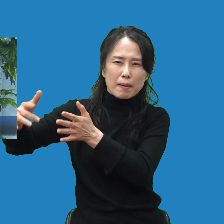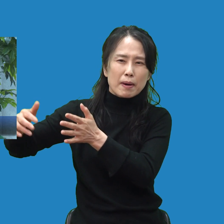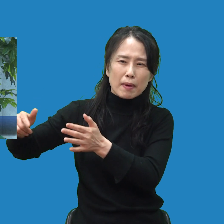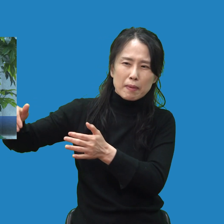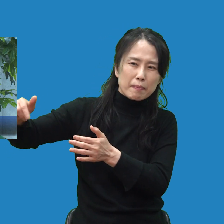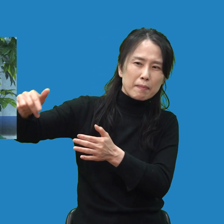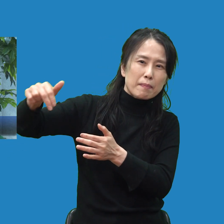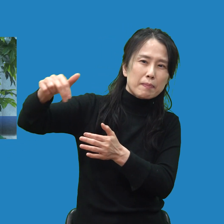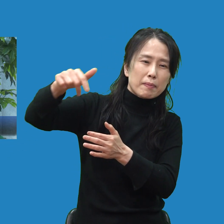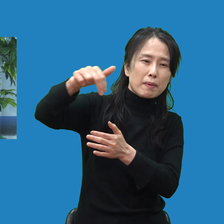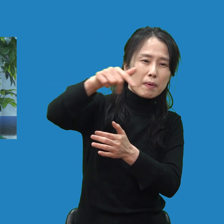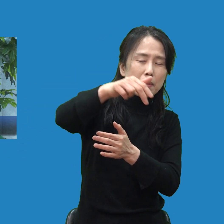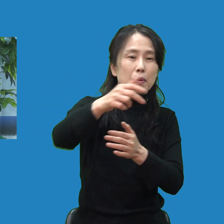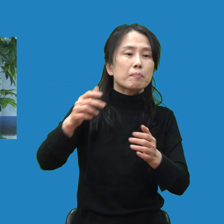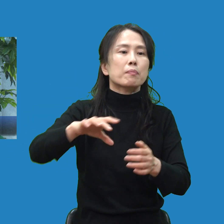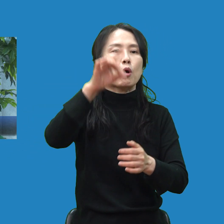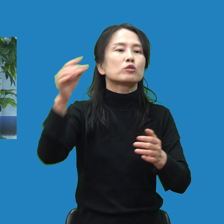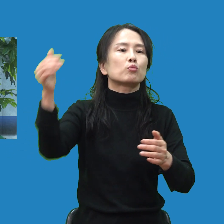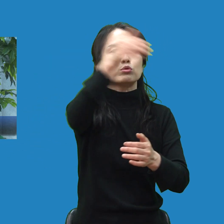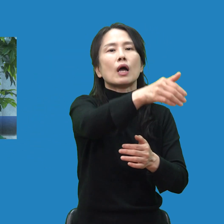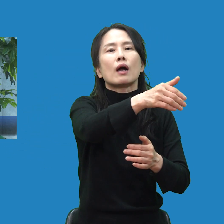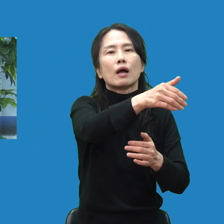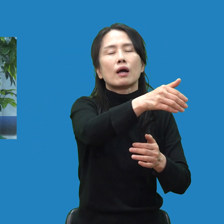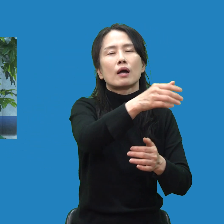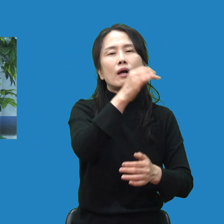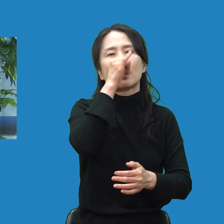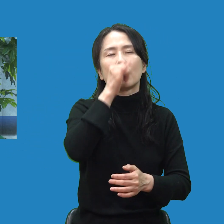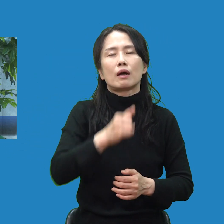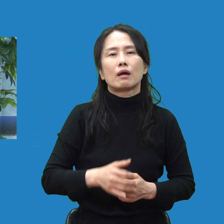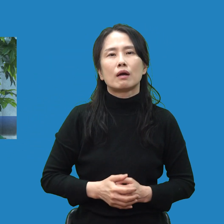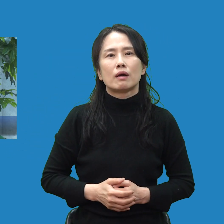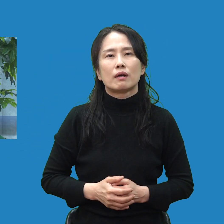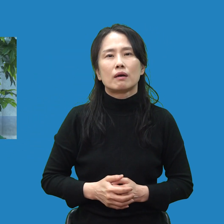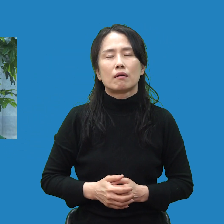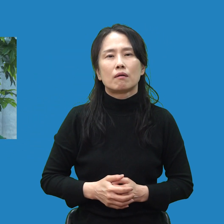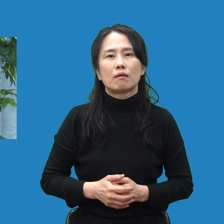먼저 빈들에 도착해 있었다는 거예요.